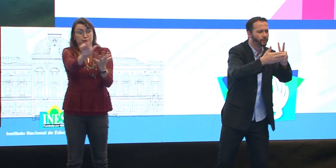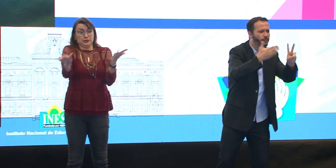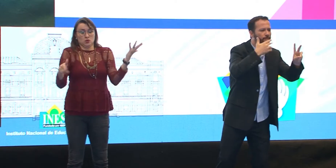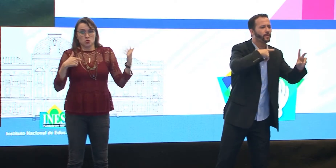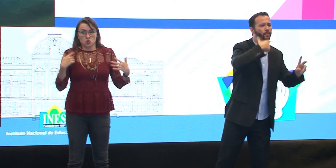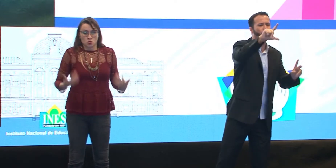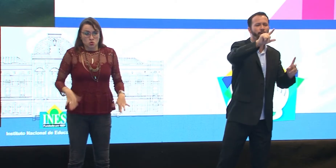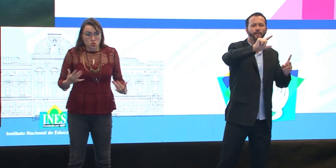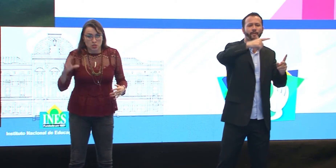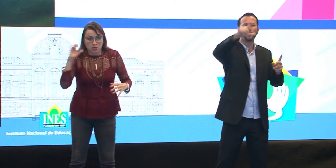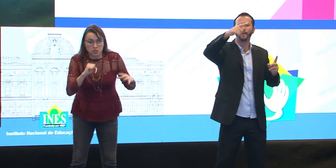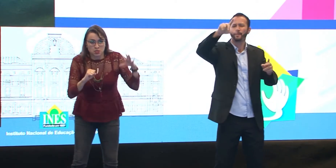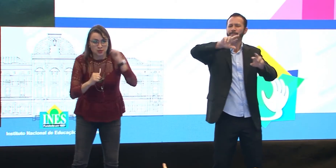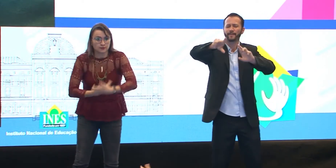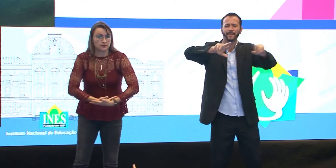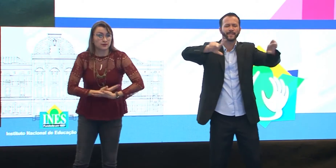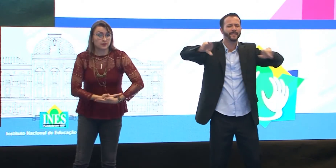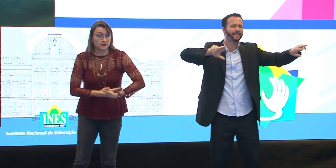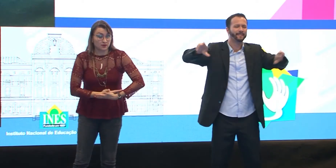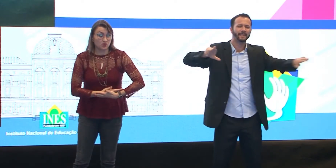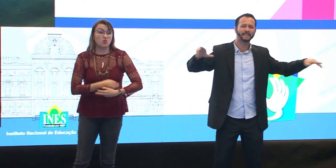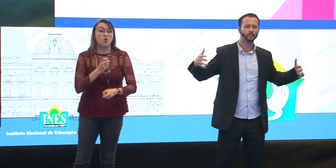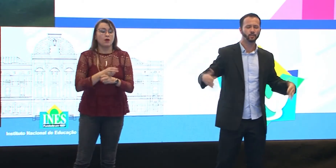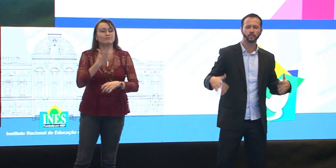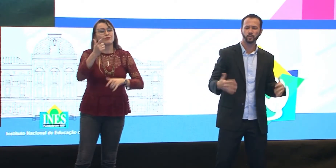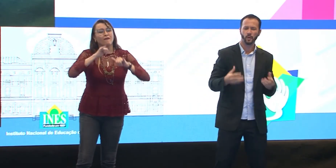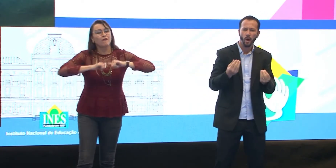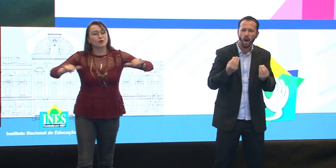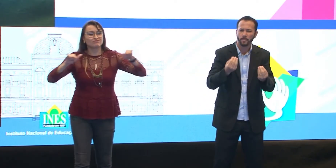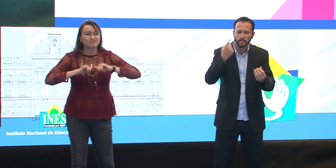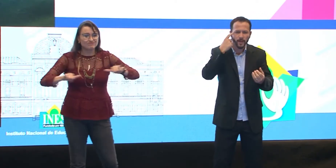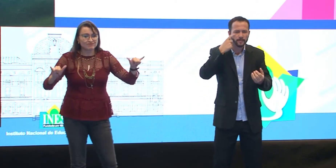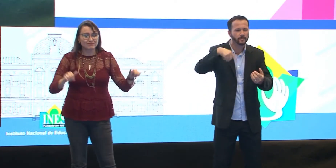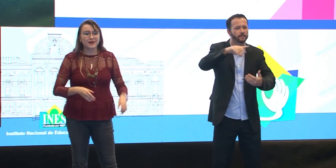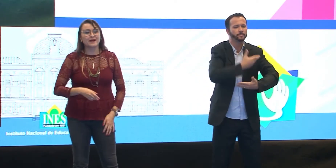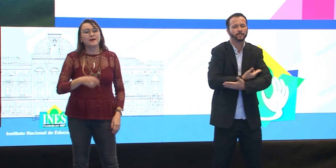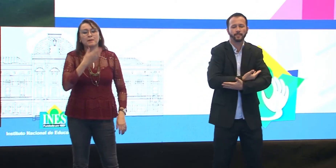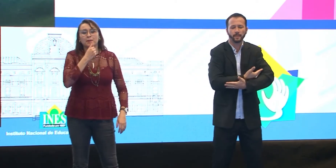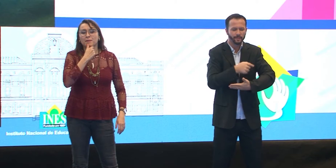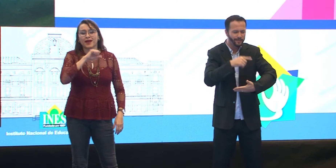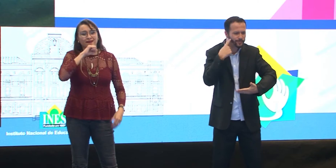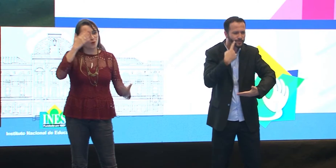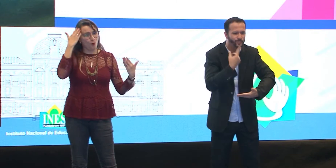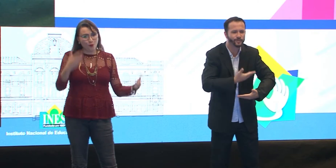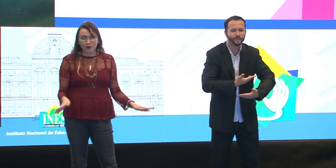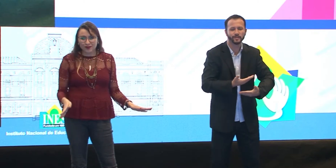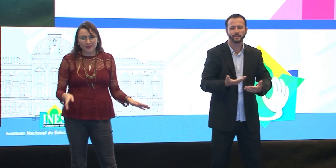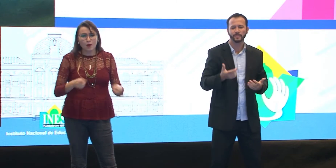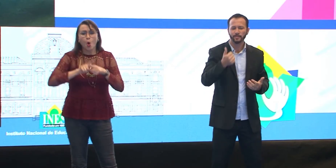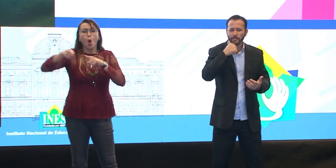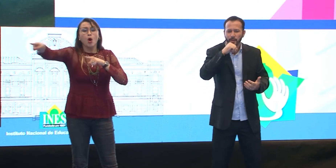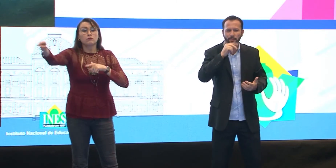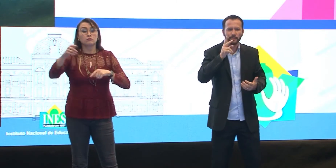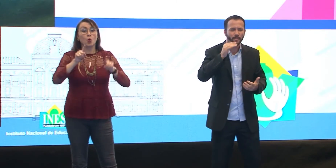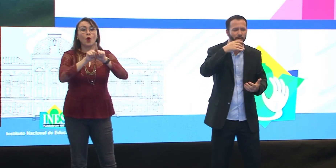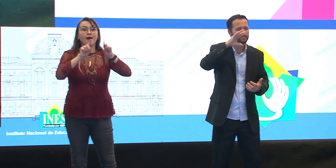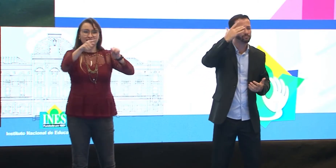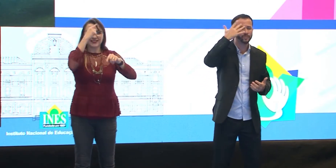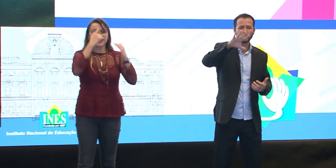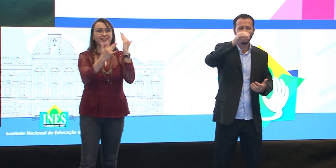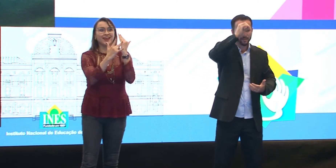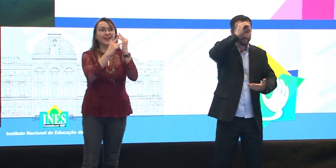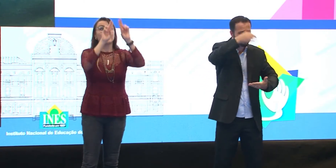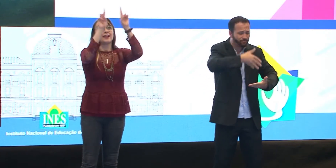rural, crianças que são de comunidades indígenas. É complicado essa